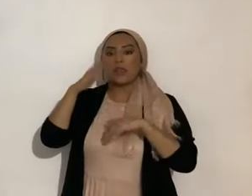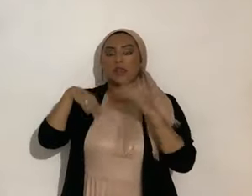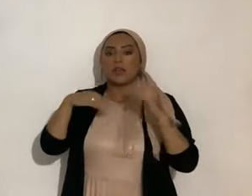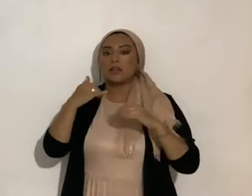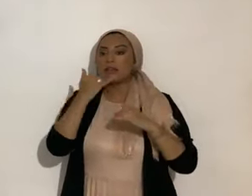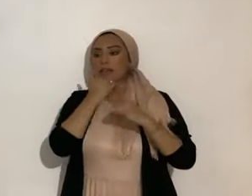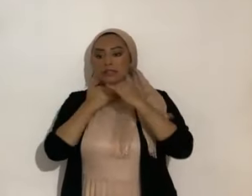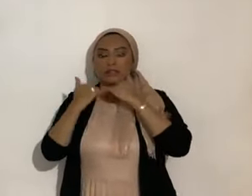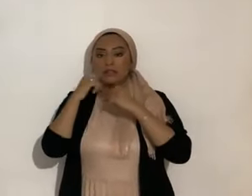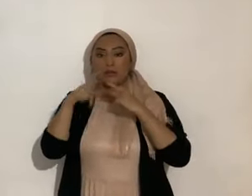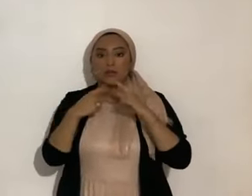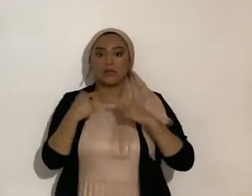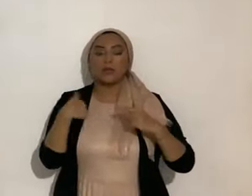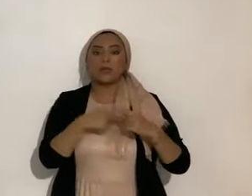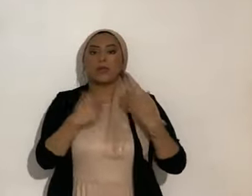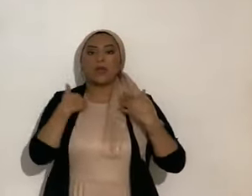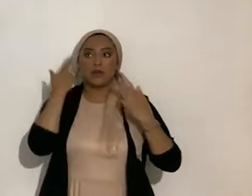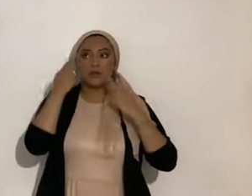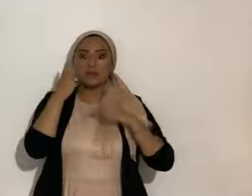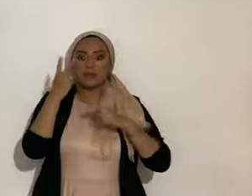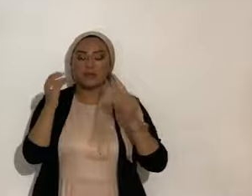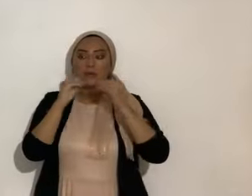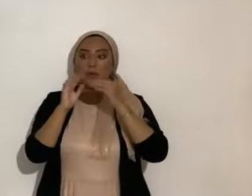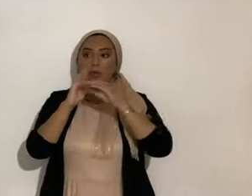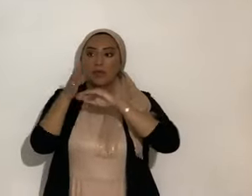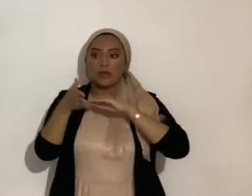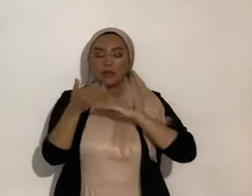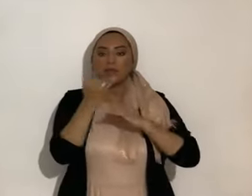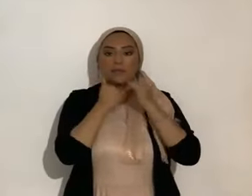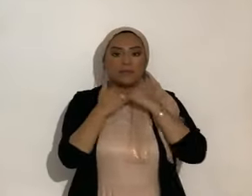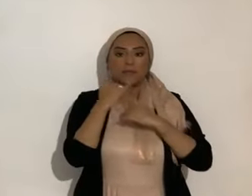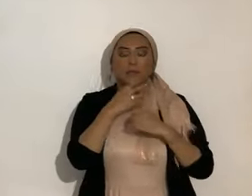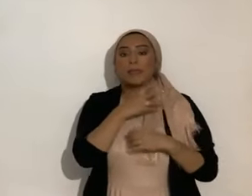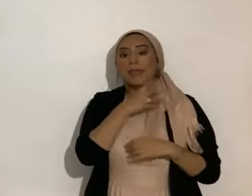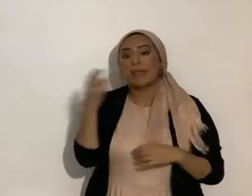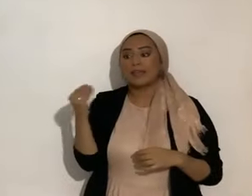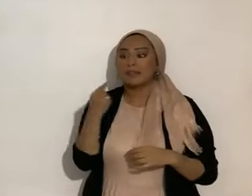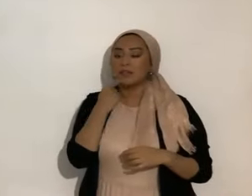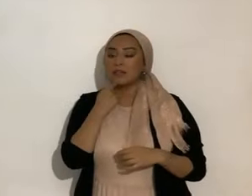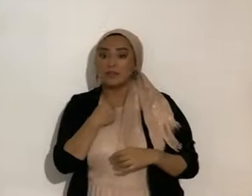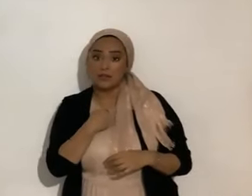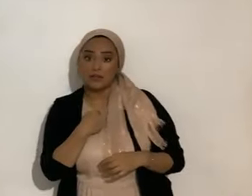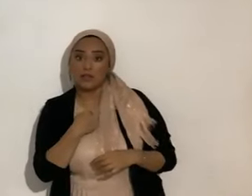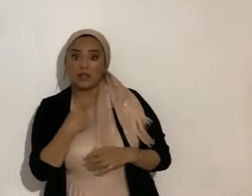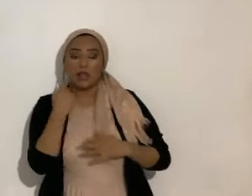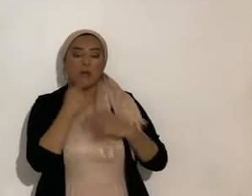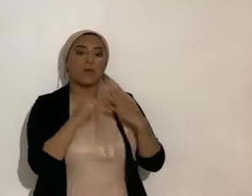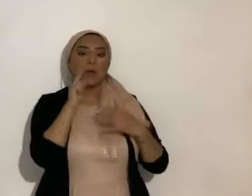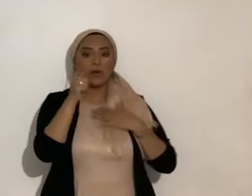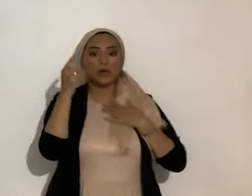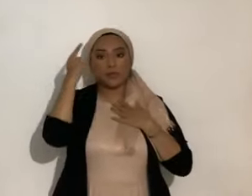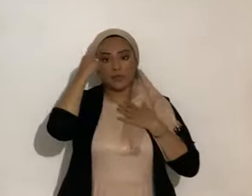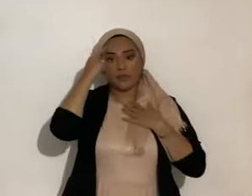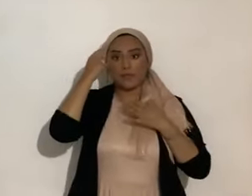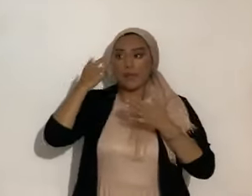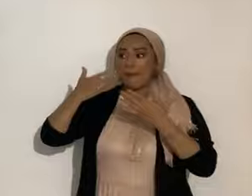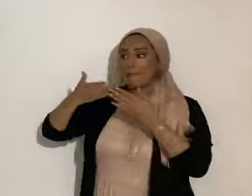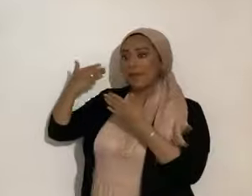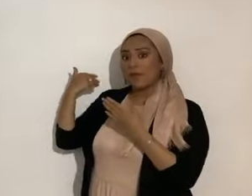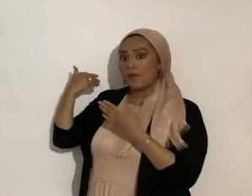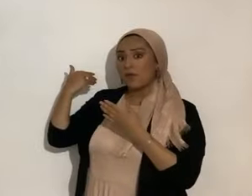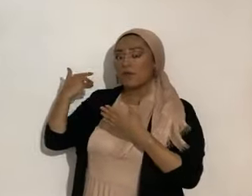La razón, cuando estamos en razón, vemos más allá de los errores y te dice que lo que pensabas